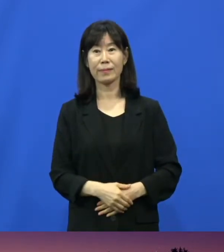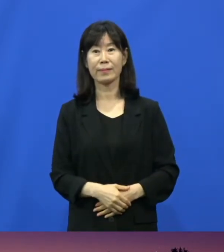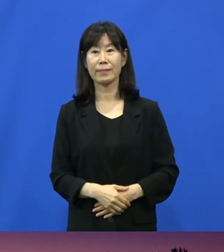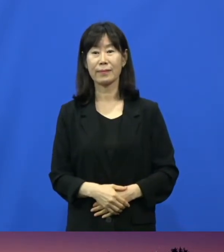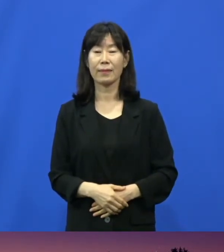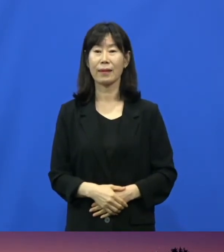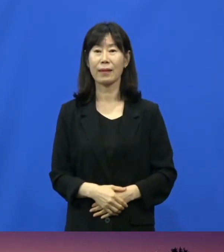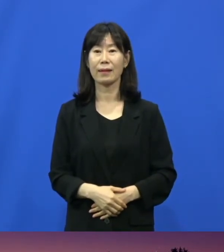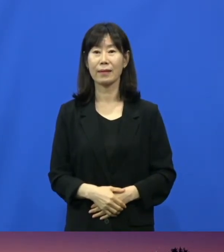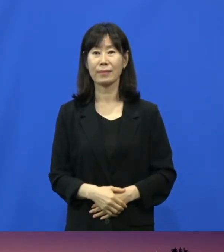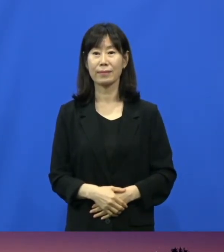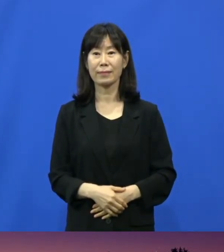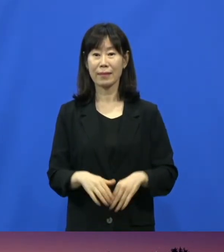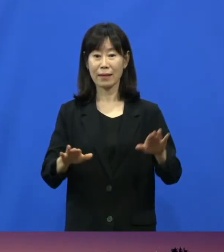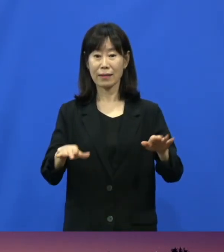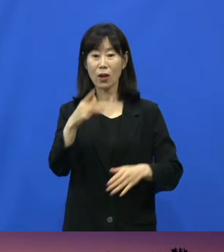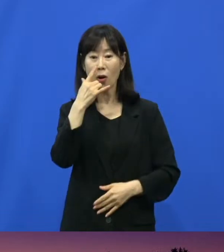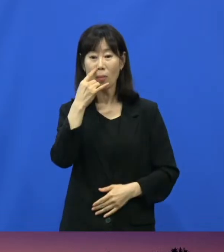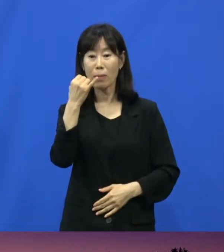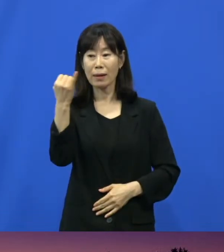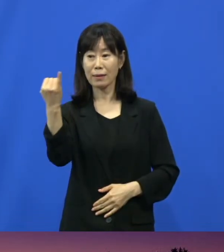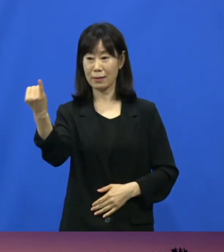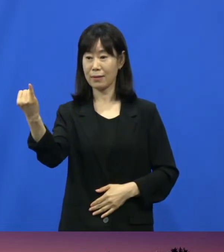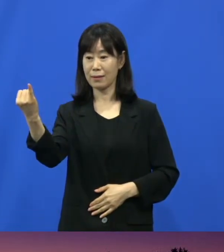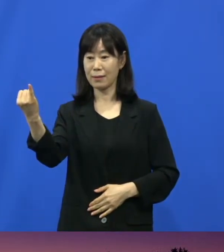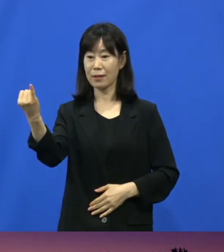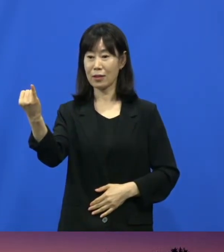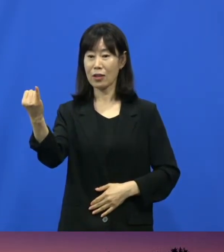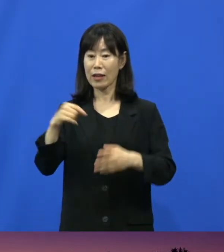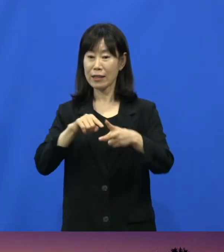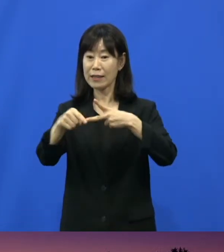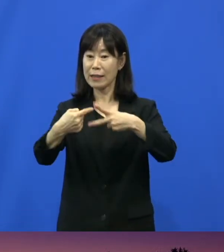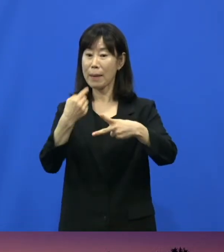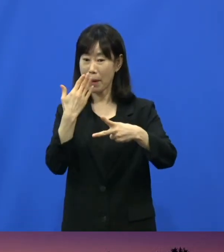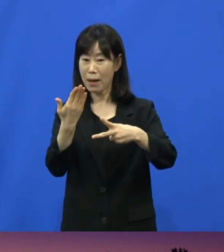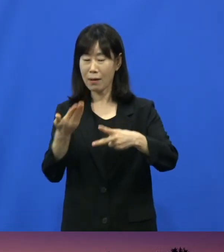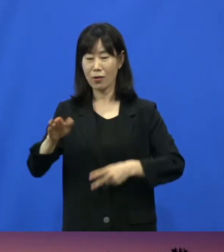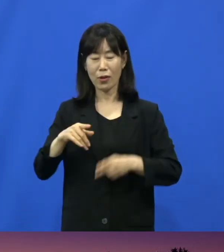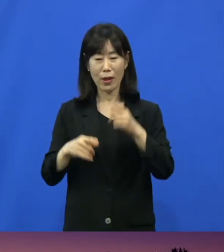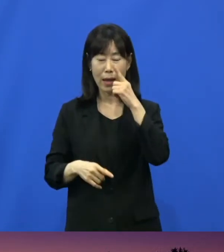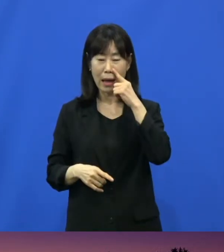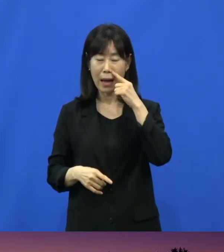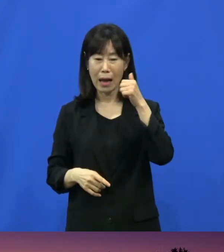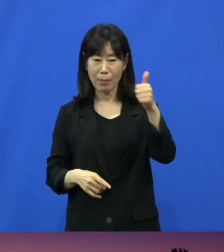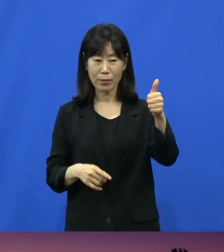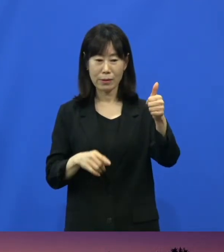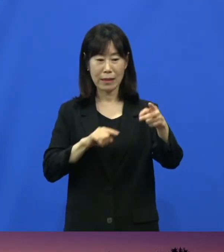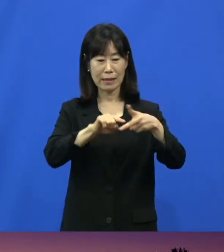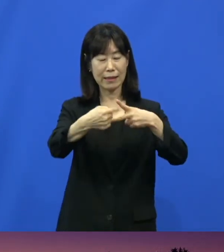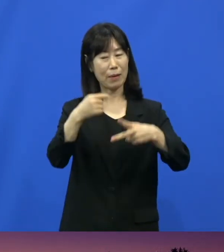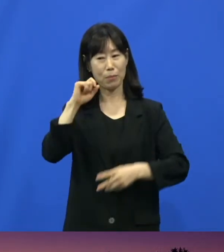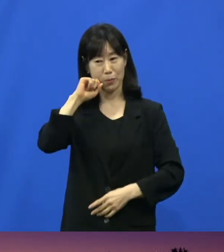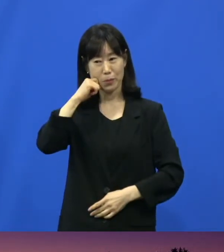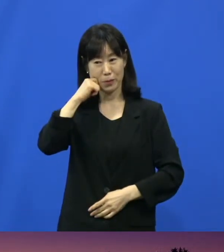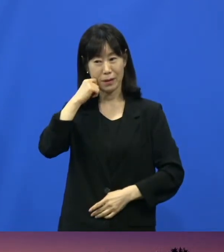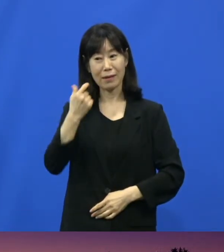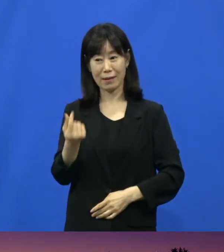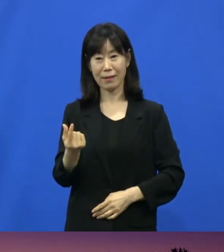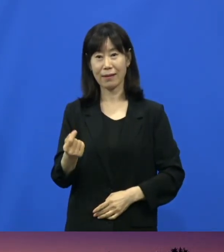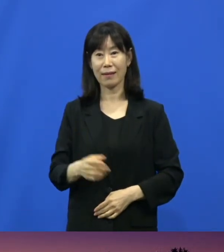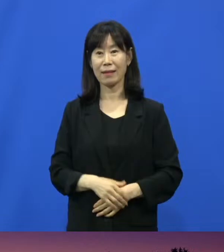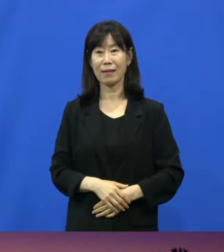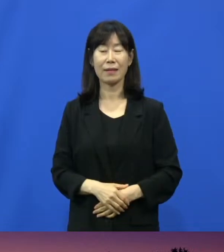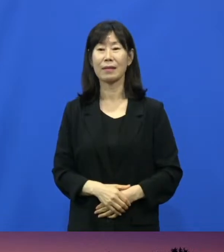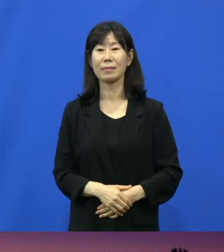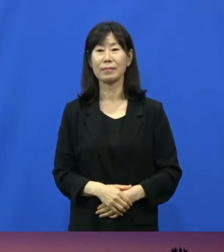엄마들은 지금 이게 다 연상이 돼요. 아빠들은 이러는데 엄마들은 지금 연상이 되는 거예요.